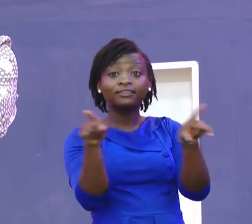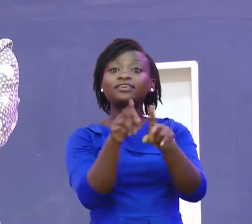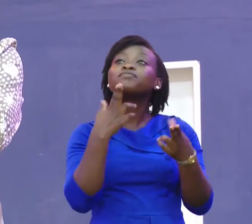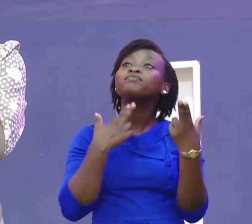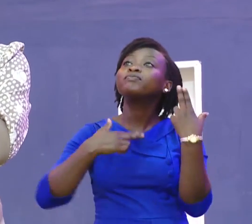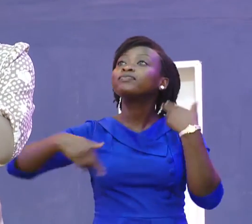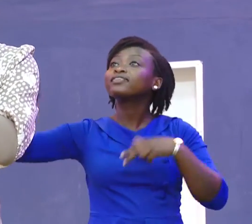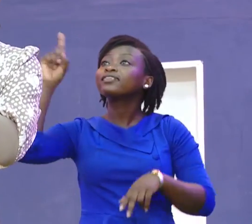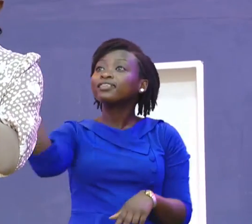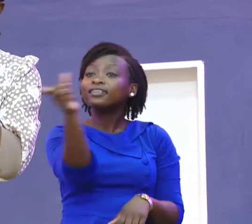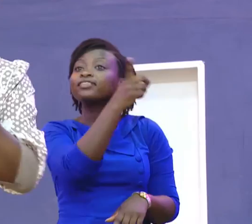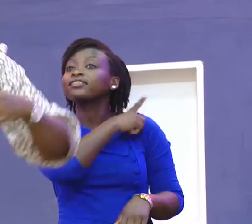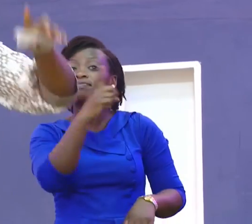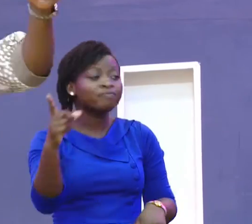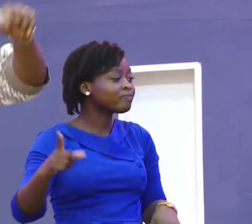Yekatonda tachuka